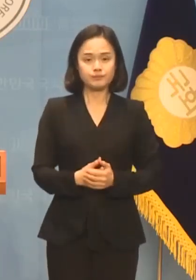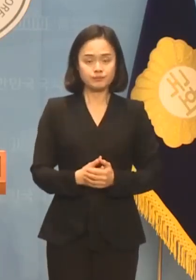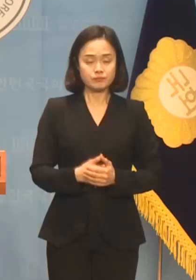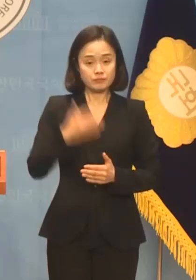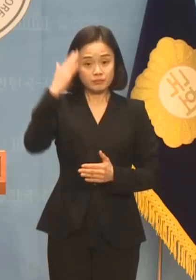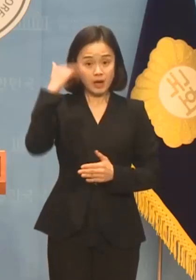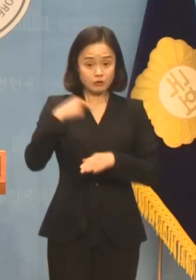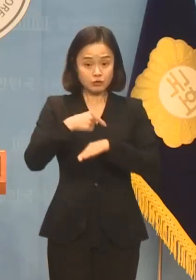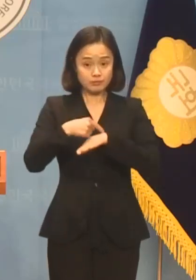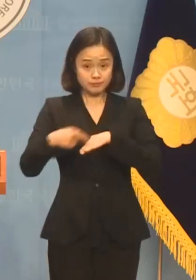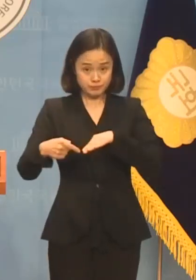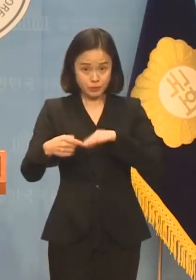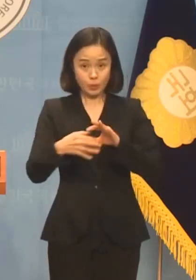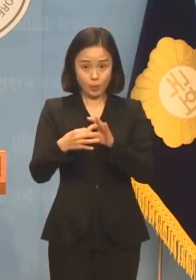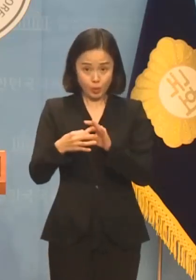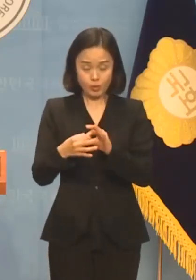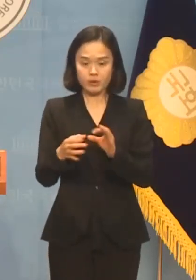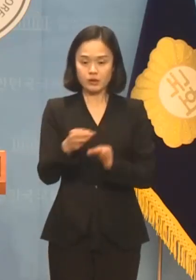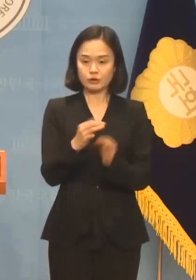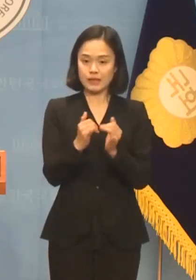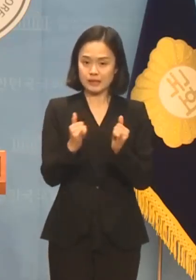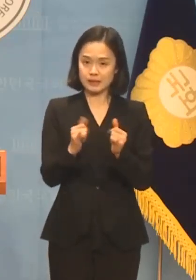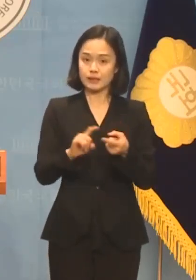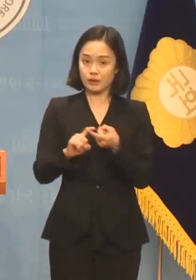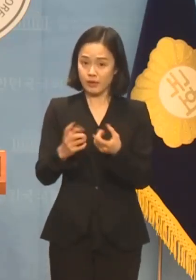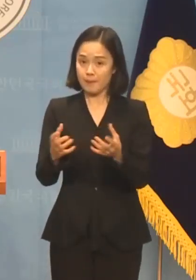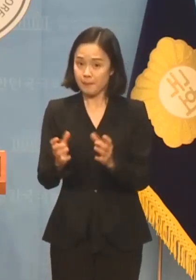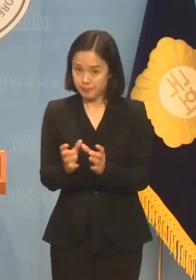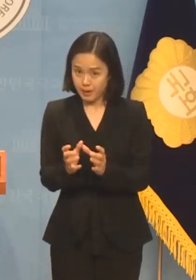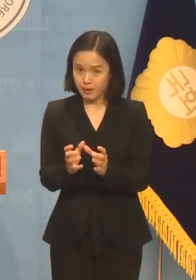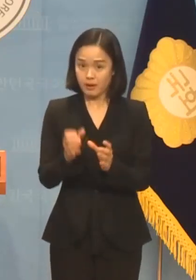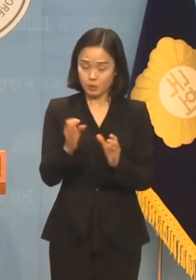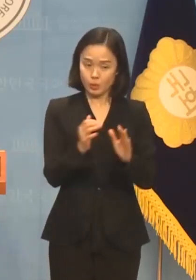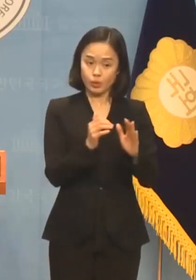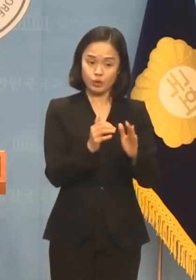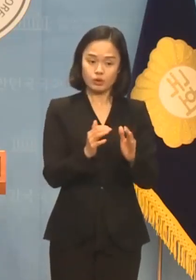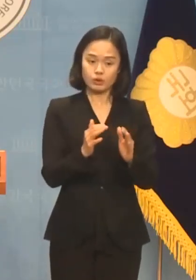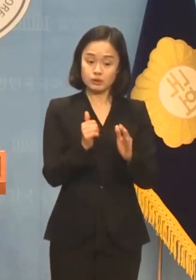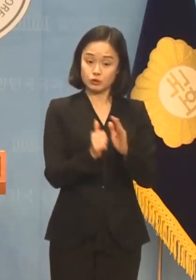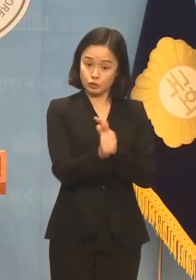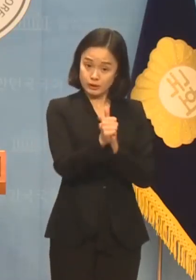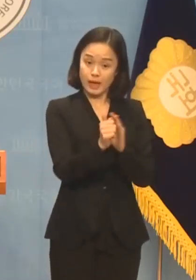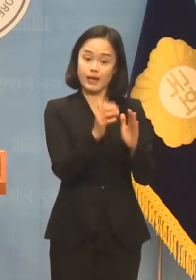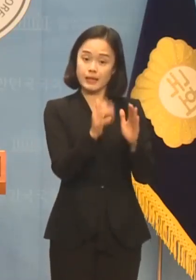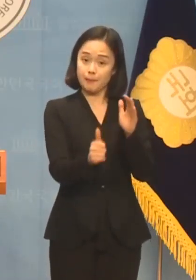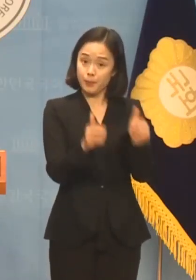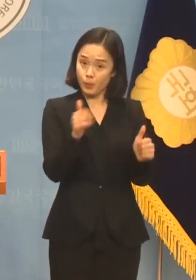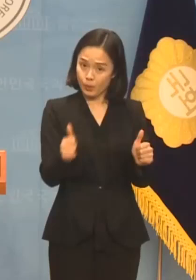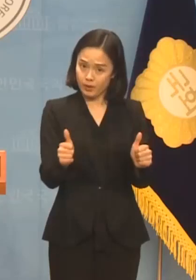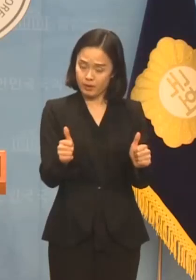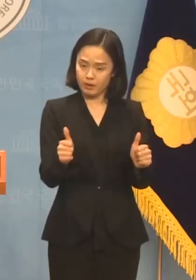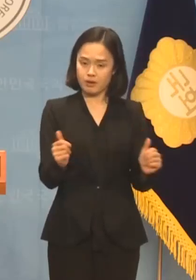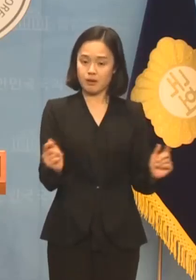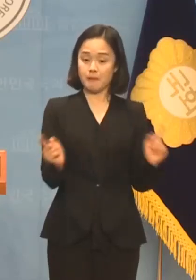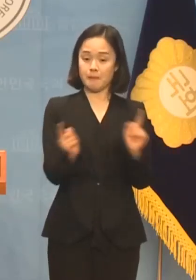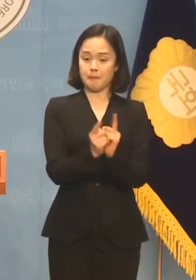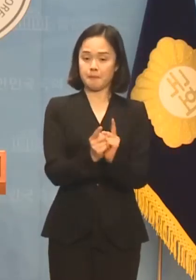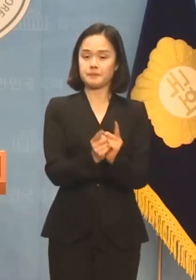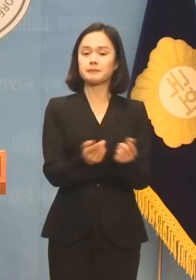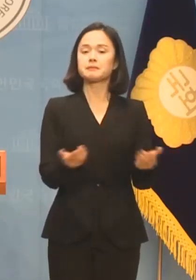동포경제인연합회, 중국 지방도시 한국출장소 대표 등과 협력하는 역할을 하는